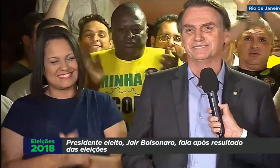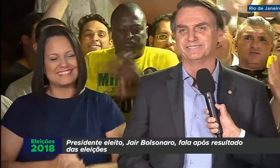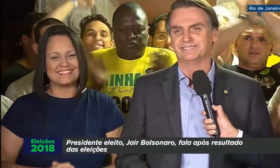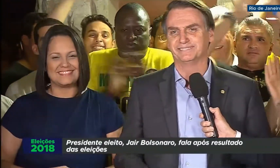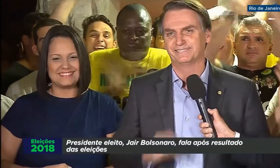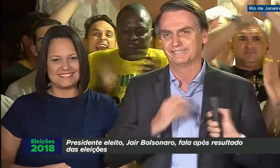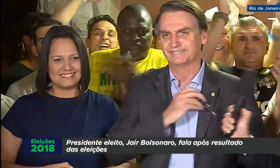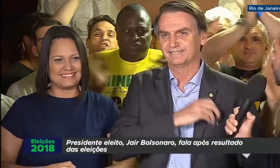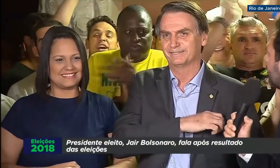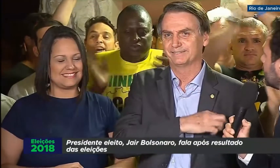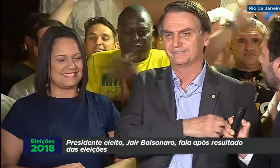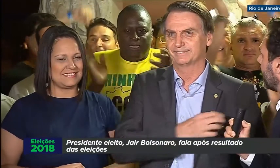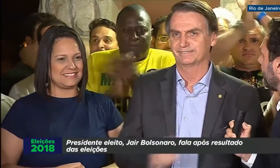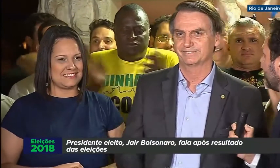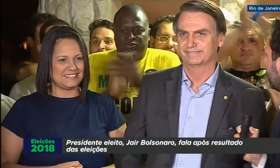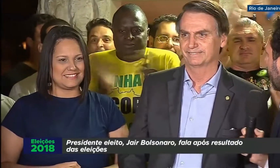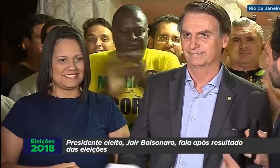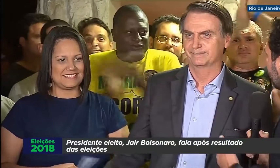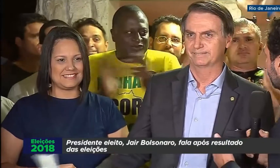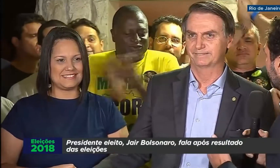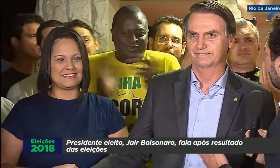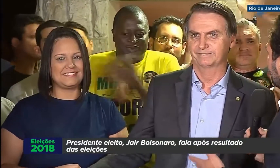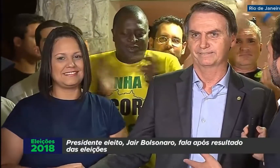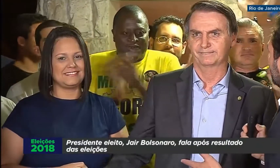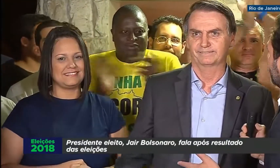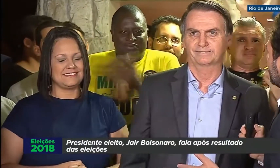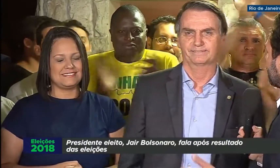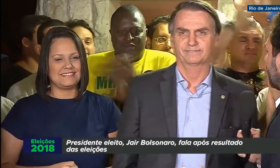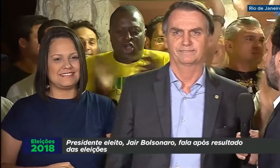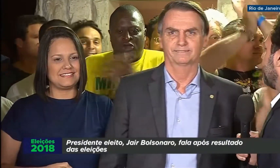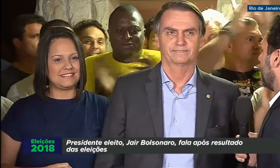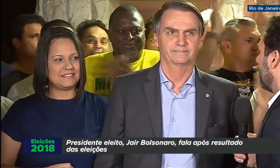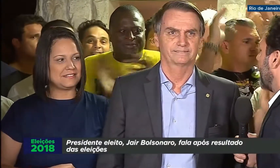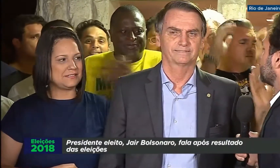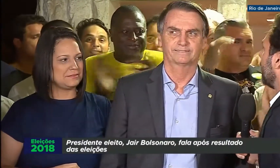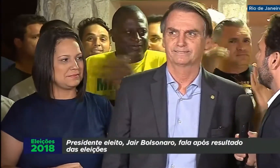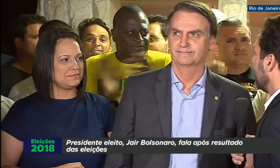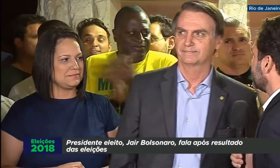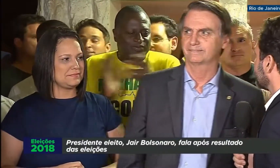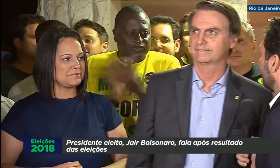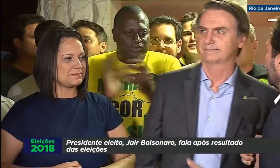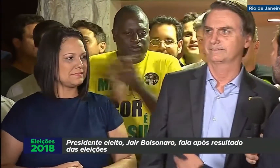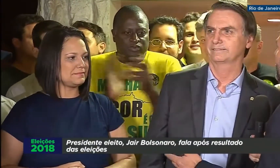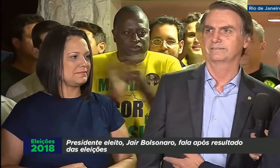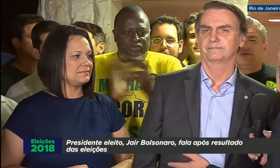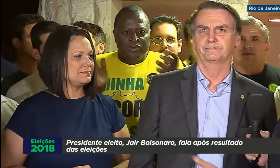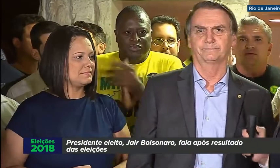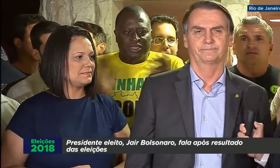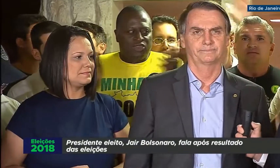obrigado. O senhor reafirmou aqui, o senhor reafirmou mais uma vez.